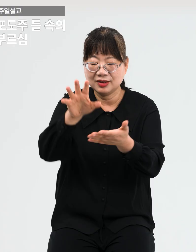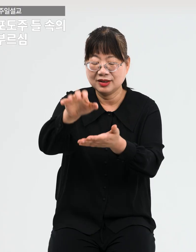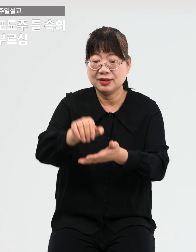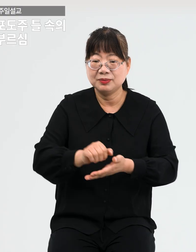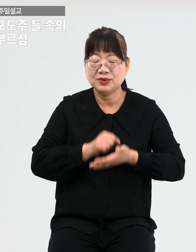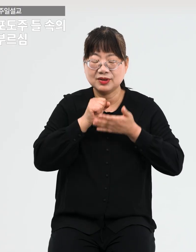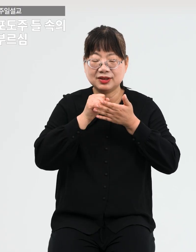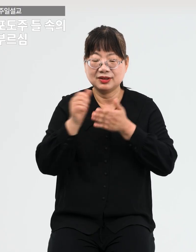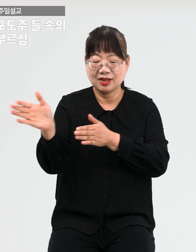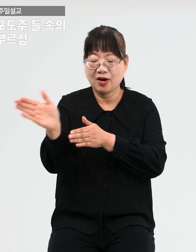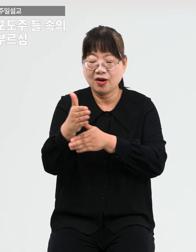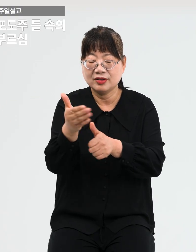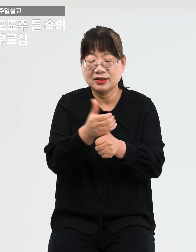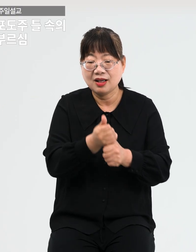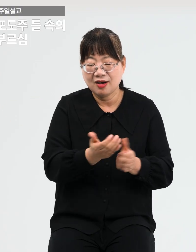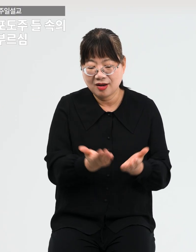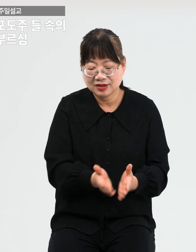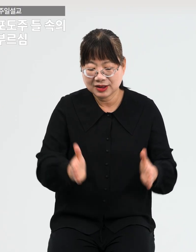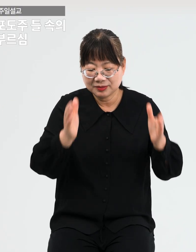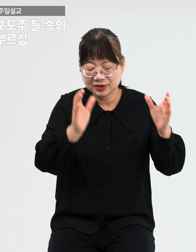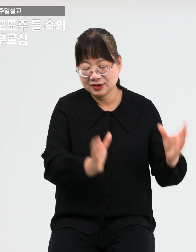믿음으로 금을 던져